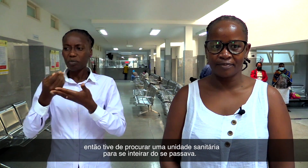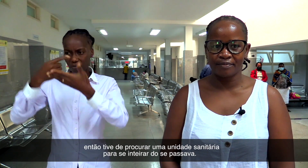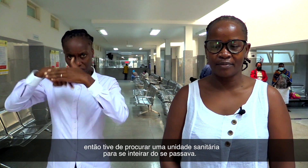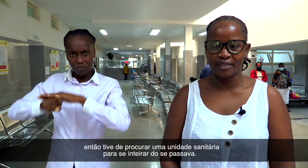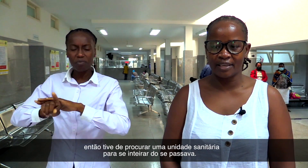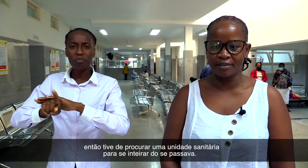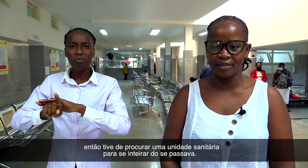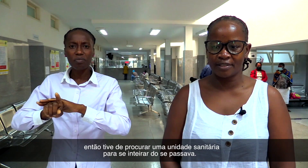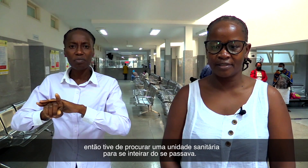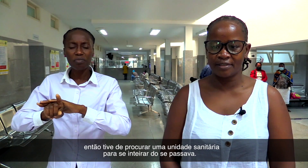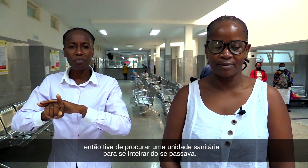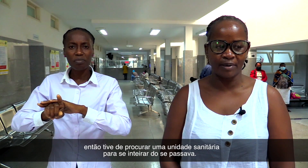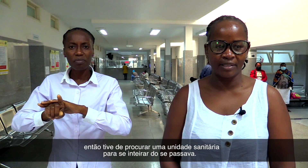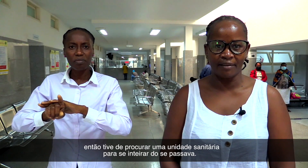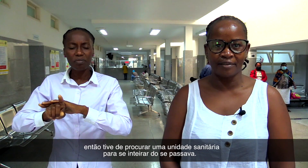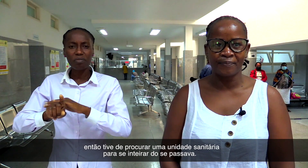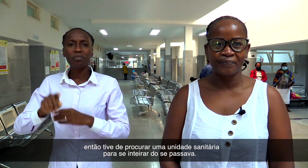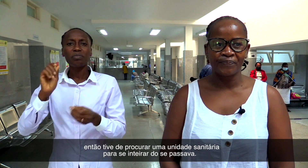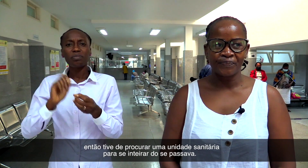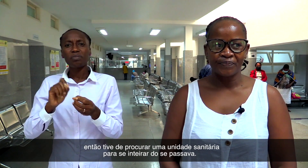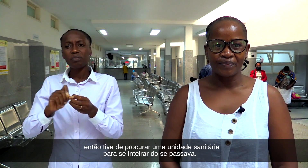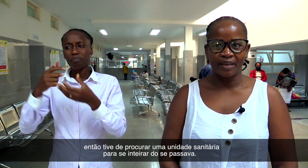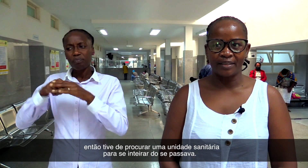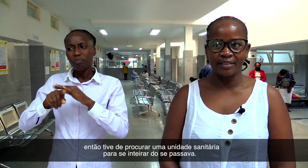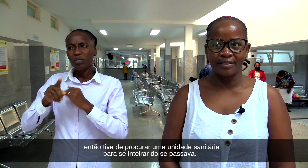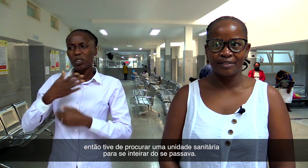para me inteirar do que se passava.